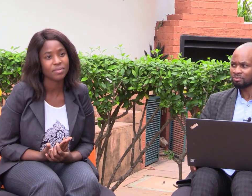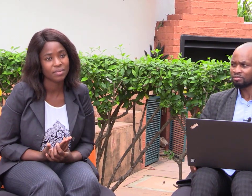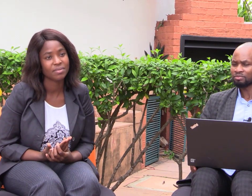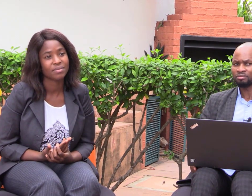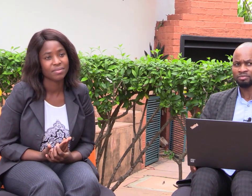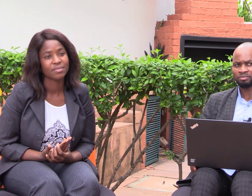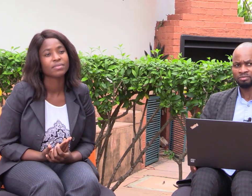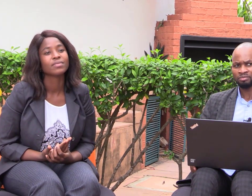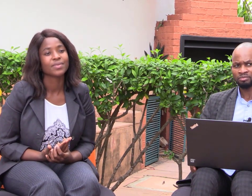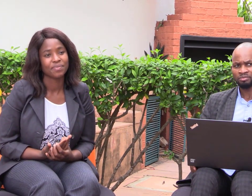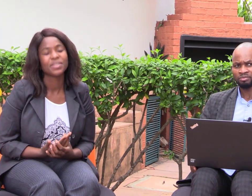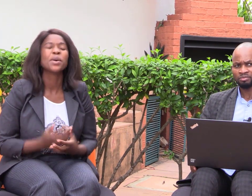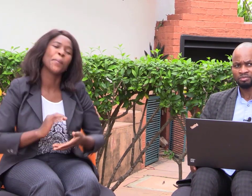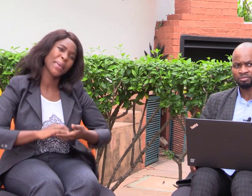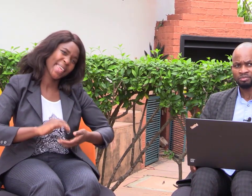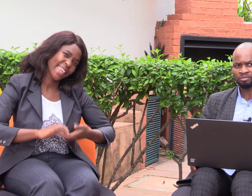para as pessoas que vivem...